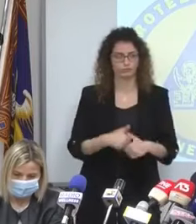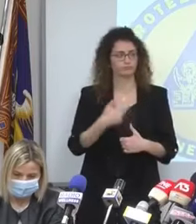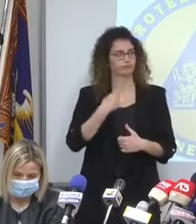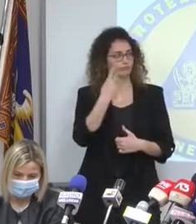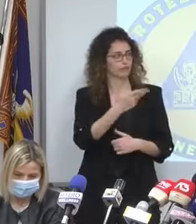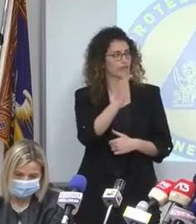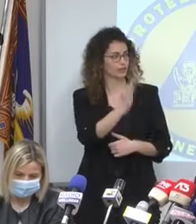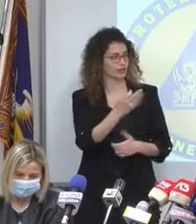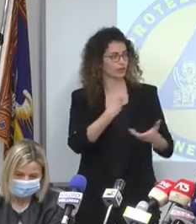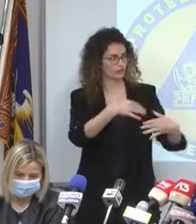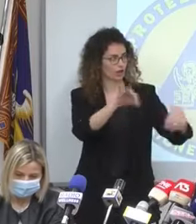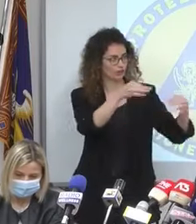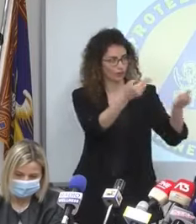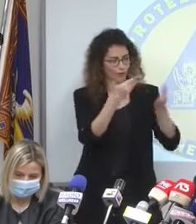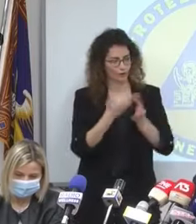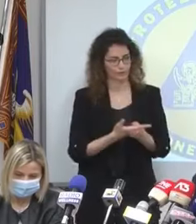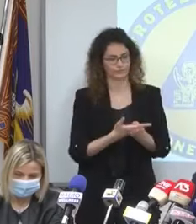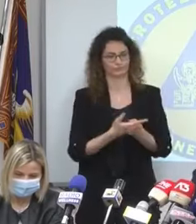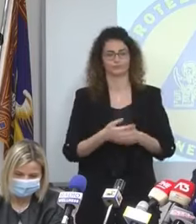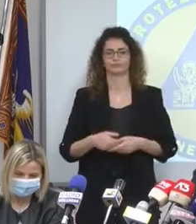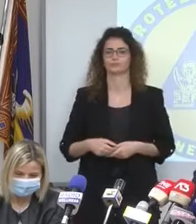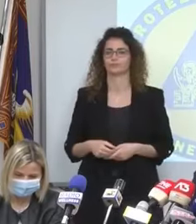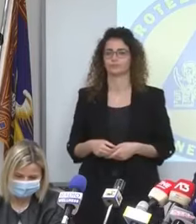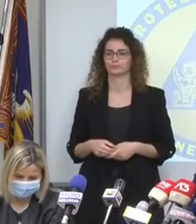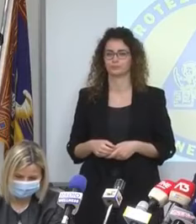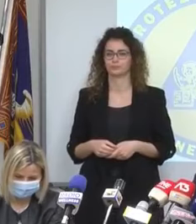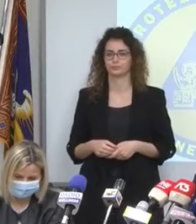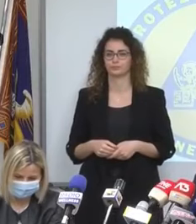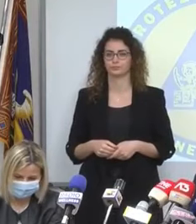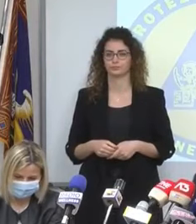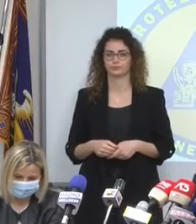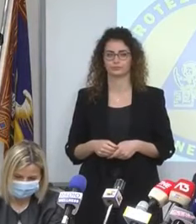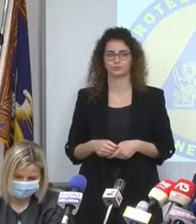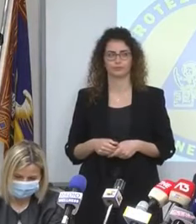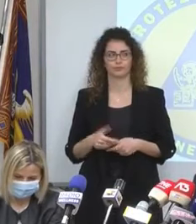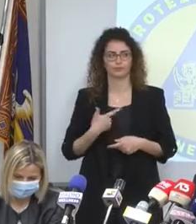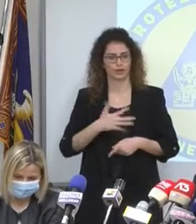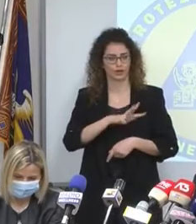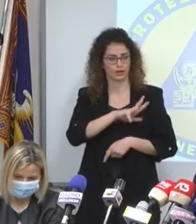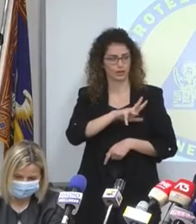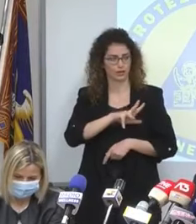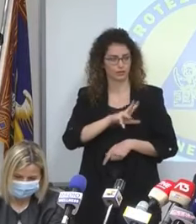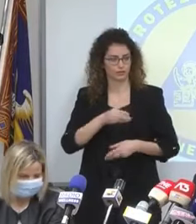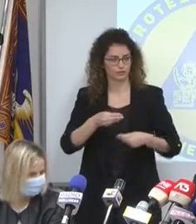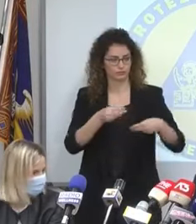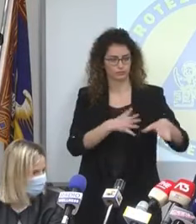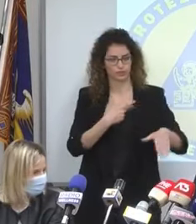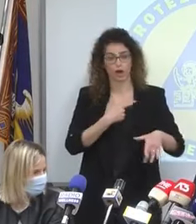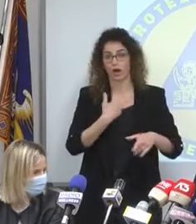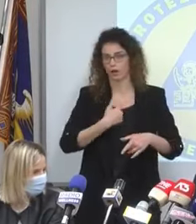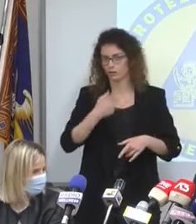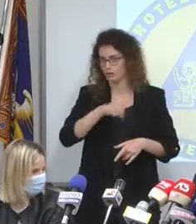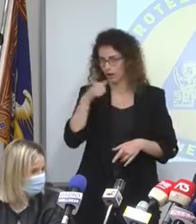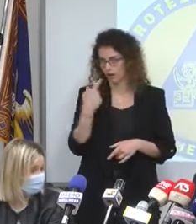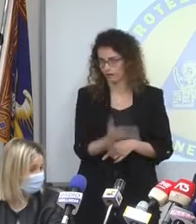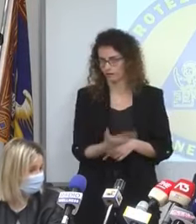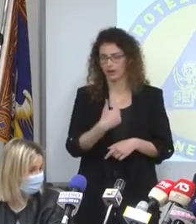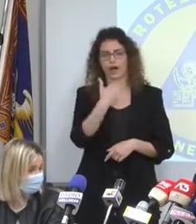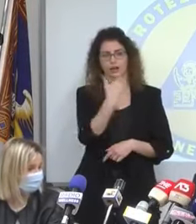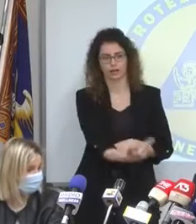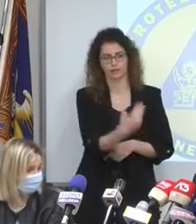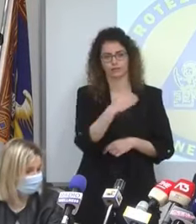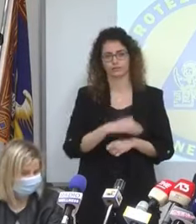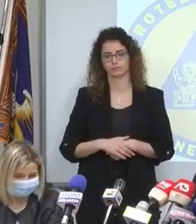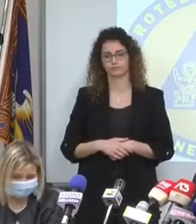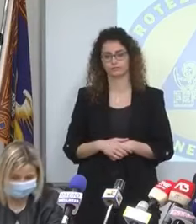che Federico ha trovato il foglio, lo aveva Cavaiua, non era scoace, questo era un foglio che mi serviva. Allora